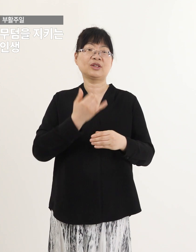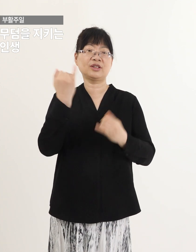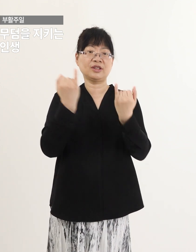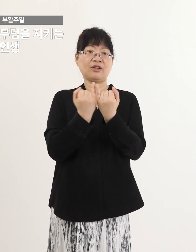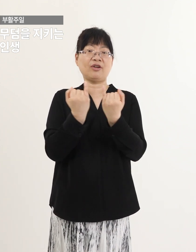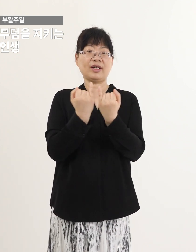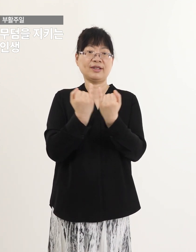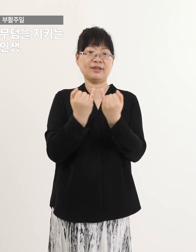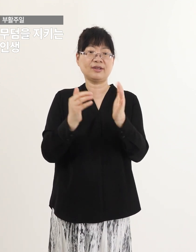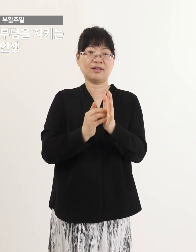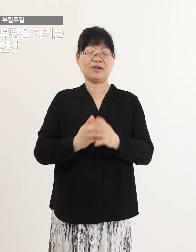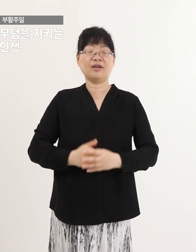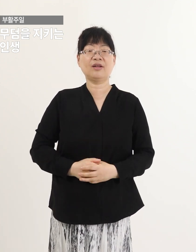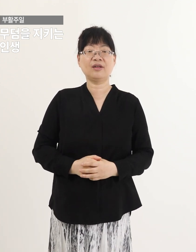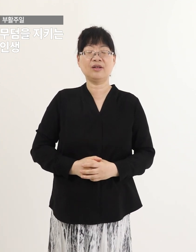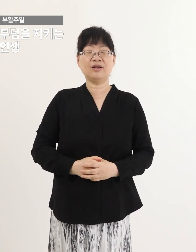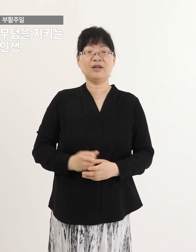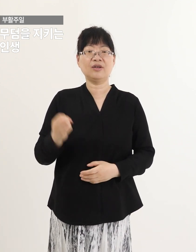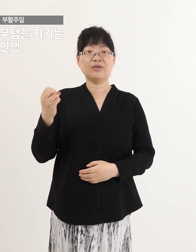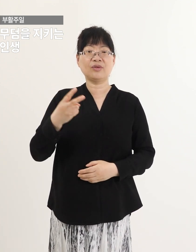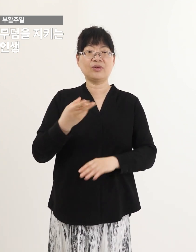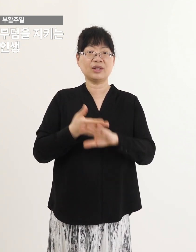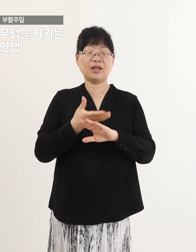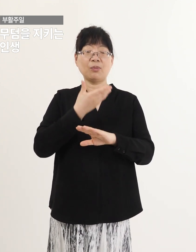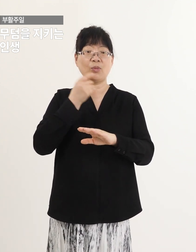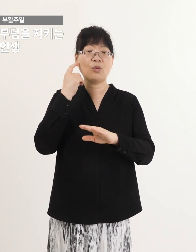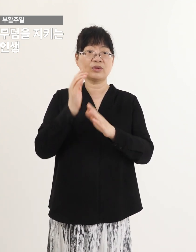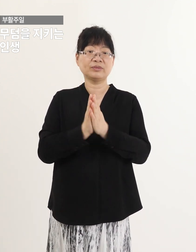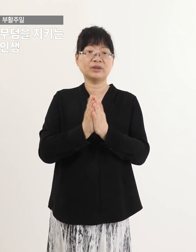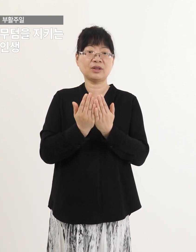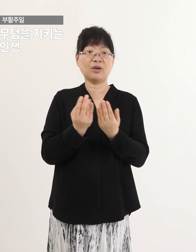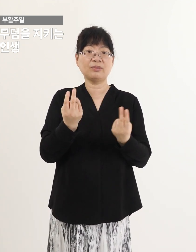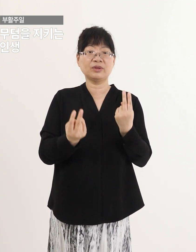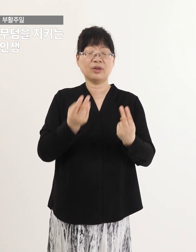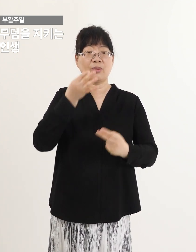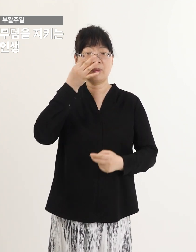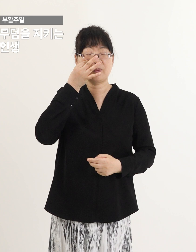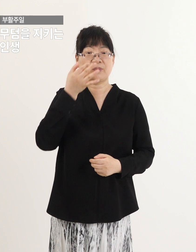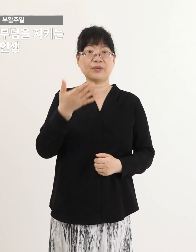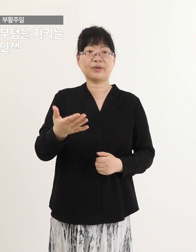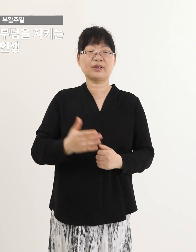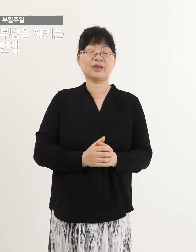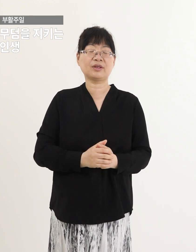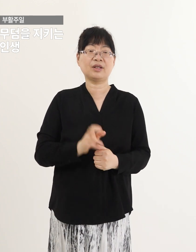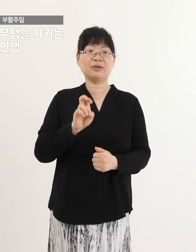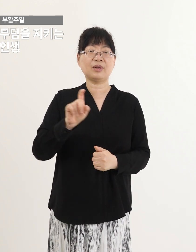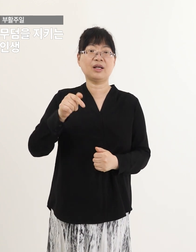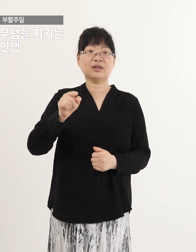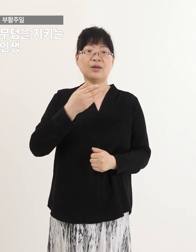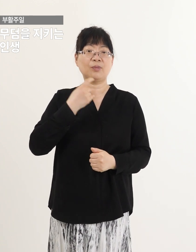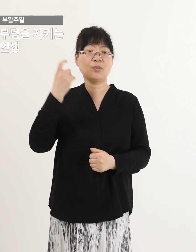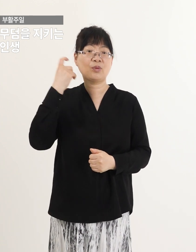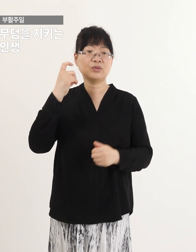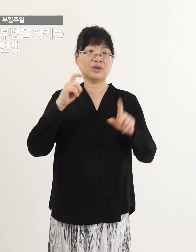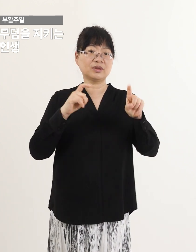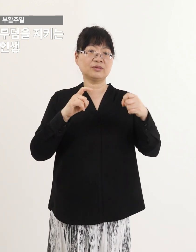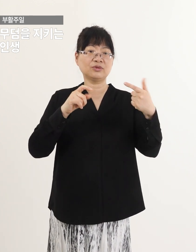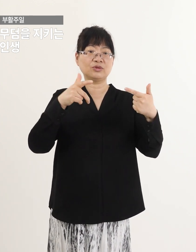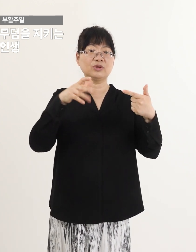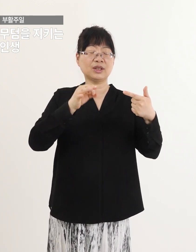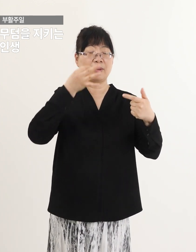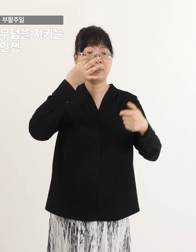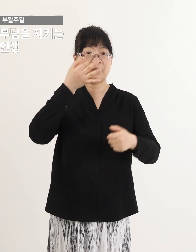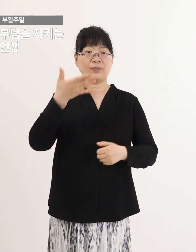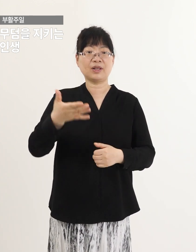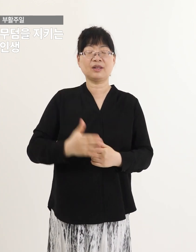그렇죠? 자, 게다가 다른 복음서를 한번 비교를 해볼게요. 마가복음 16장을 한번